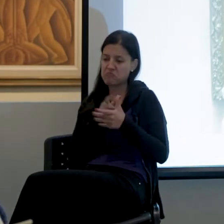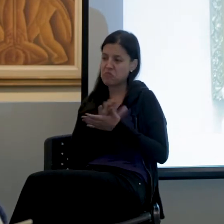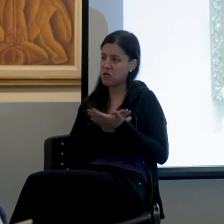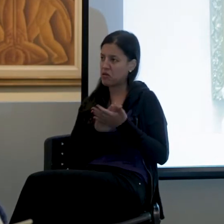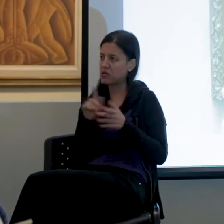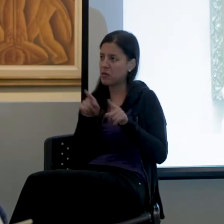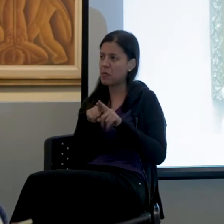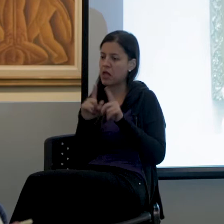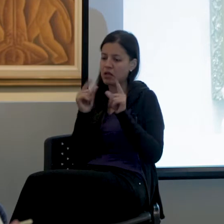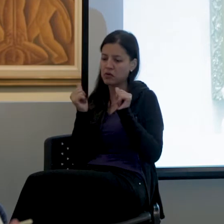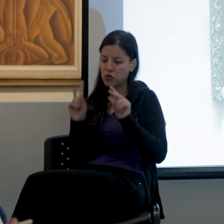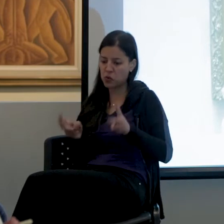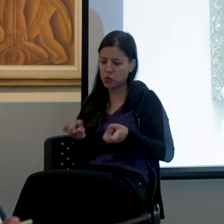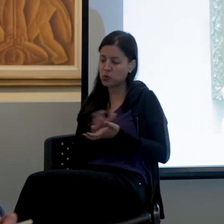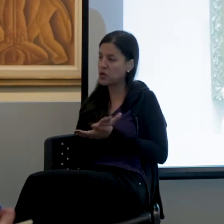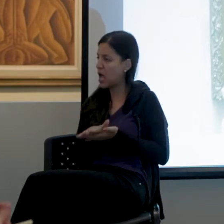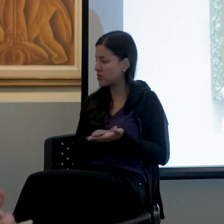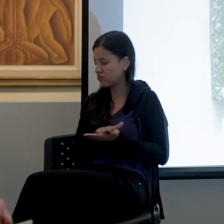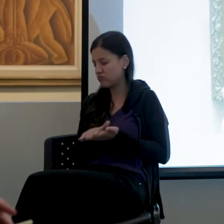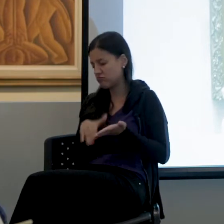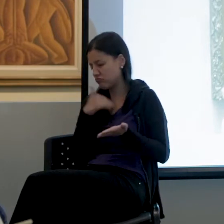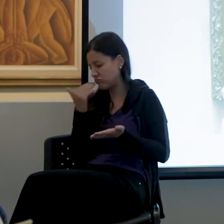isso, né,